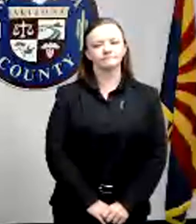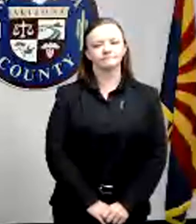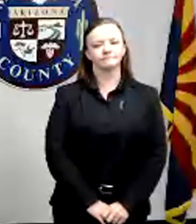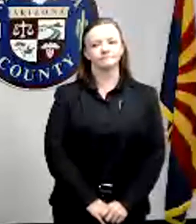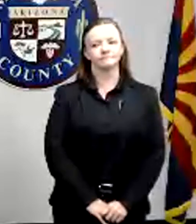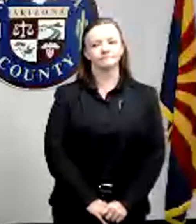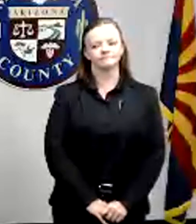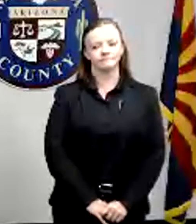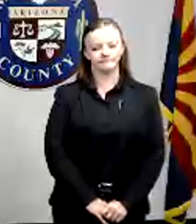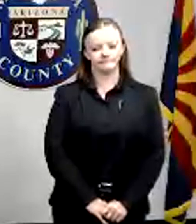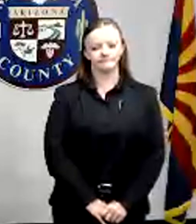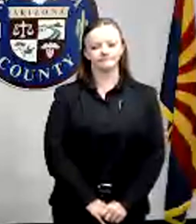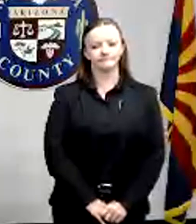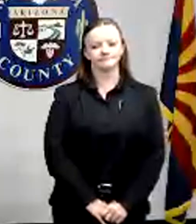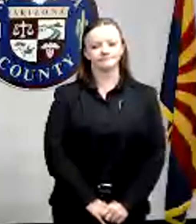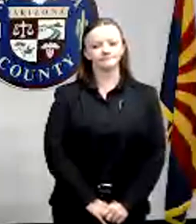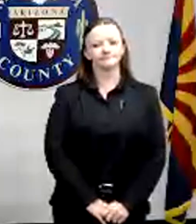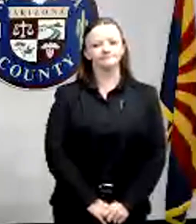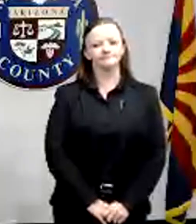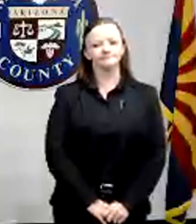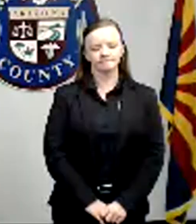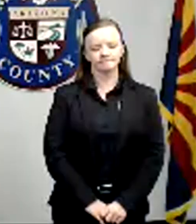existe para la comunidad.